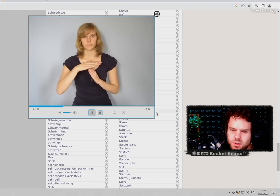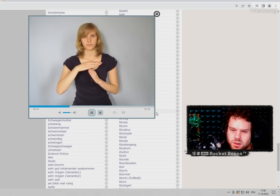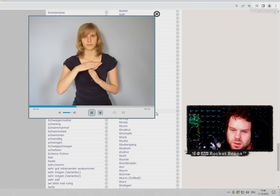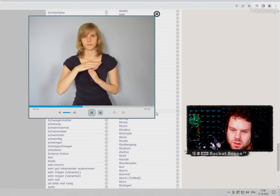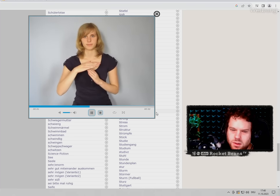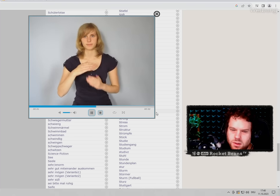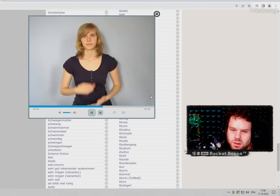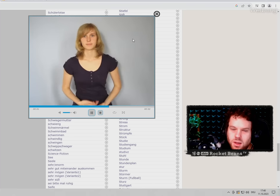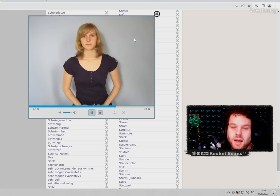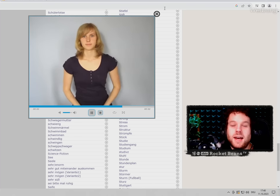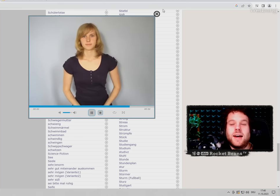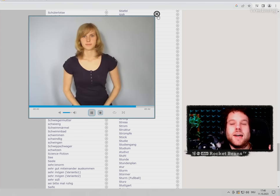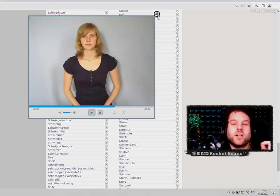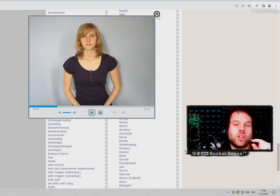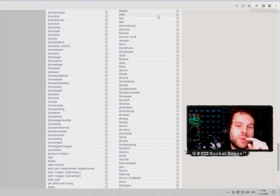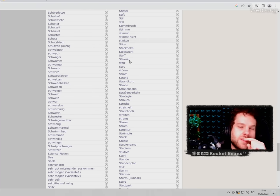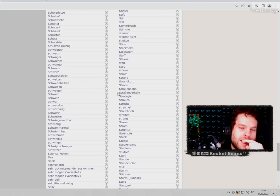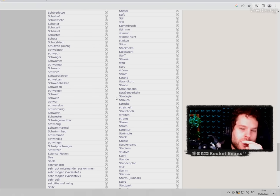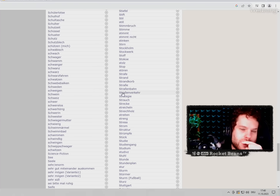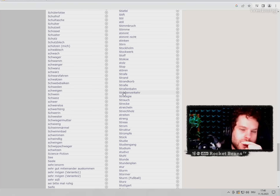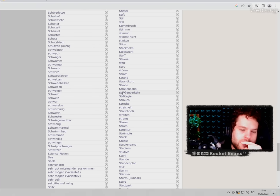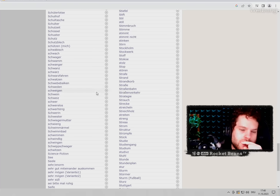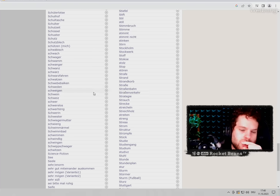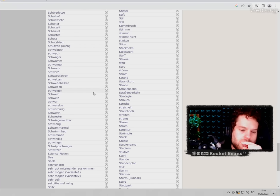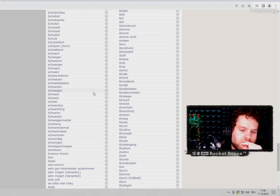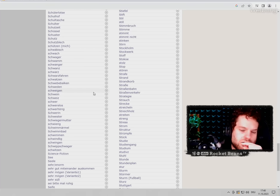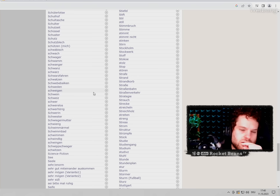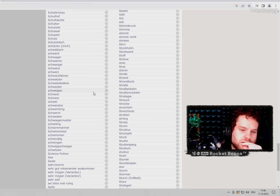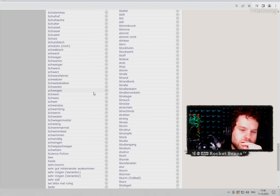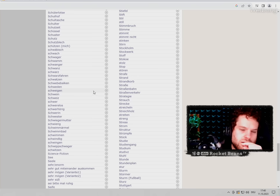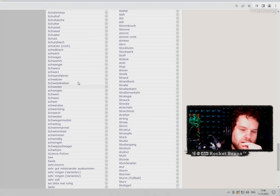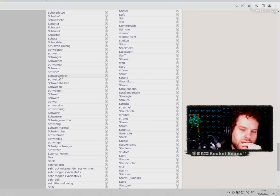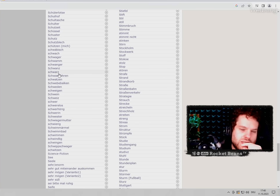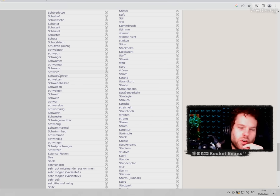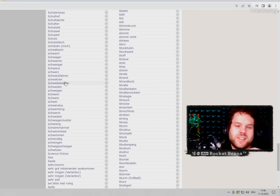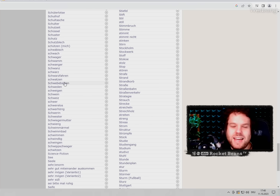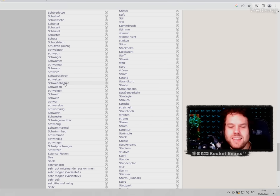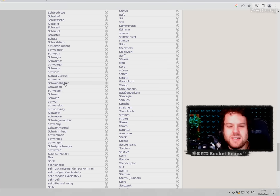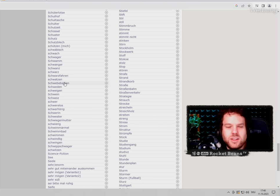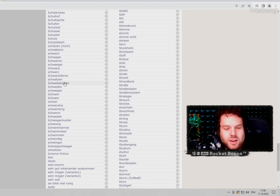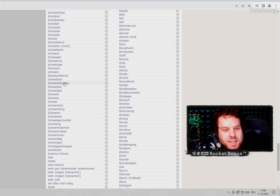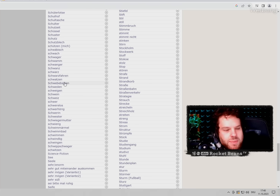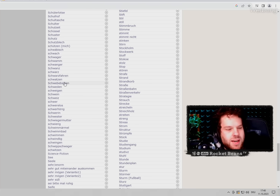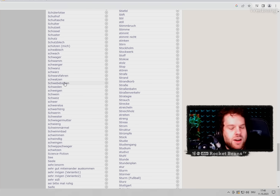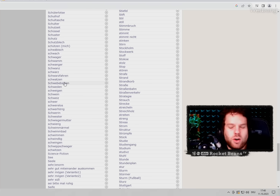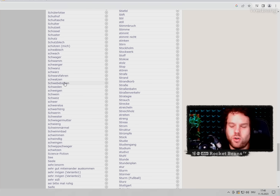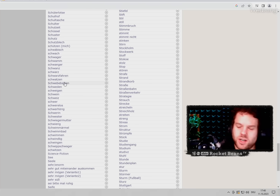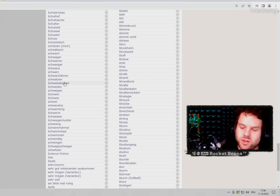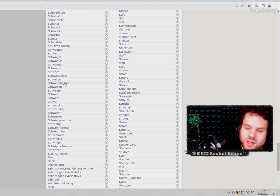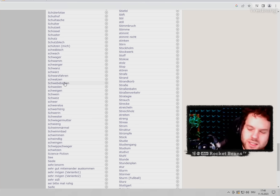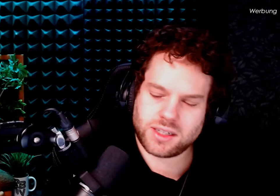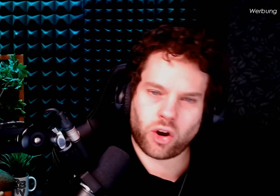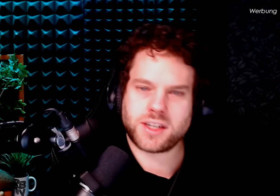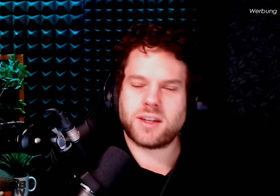Stopp. Ah, Stopp ist Heimat. Okay, da musst du natürlich gucken. So, und dann ist natürlich immer, und natürlich, Leute,